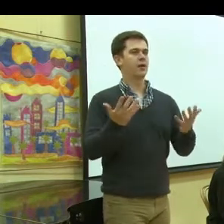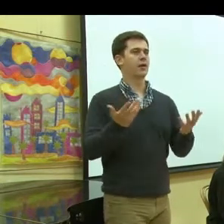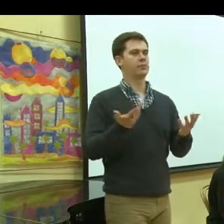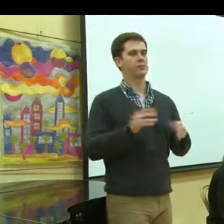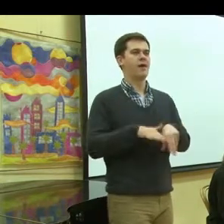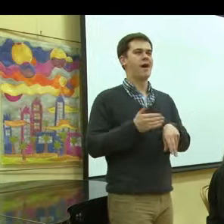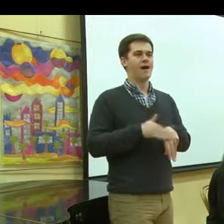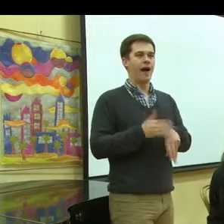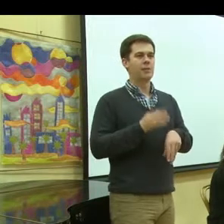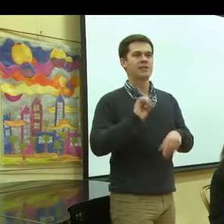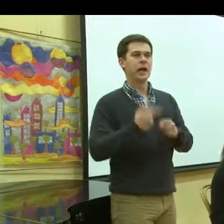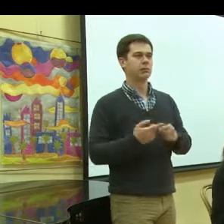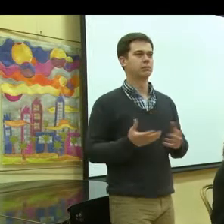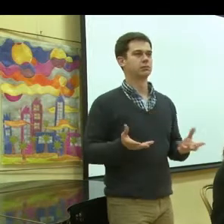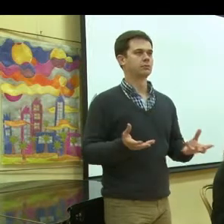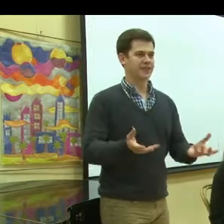más